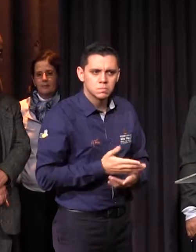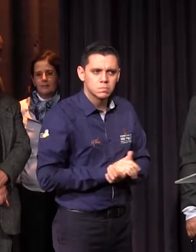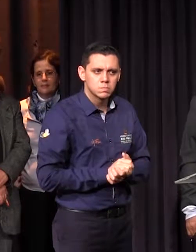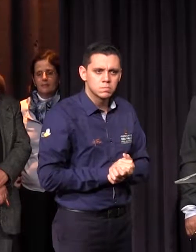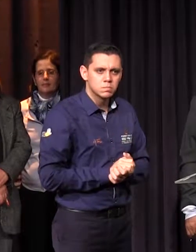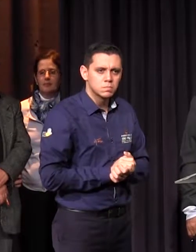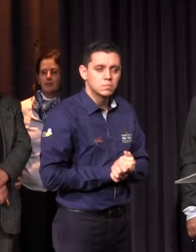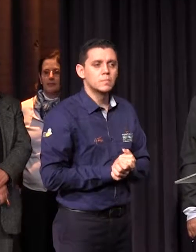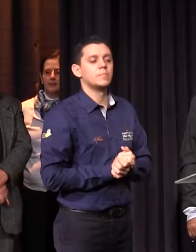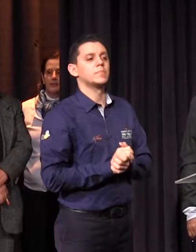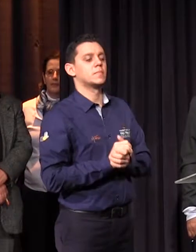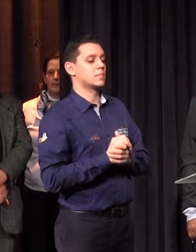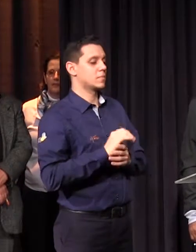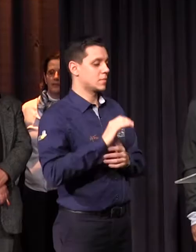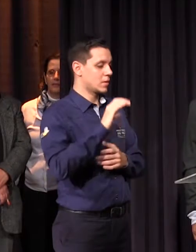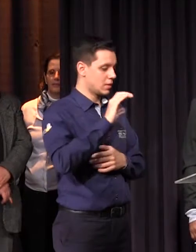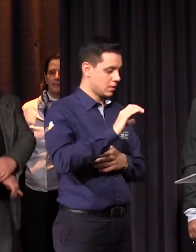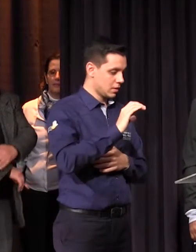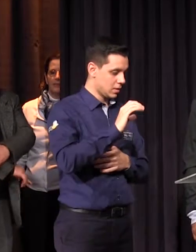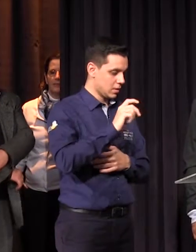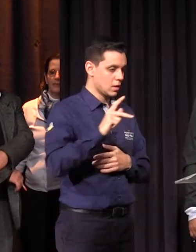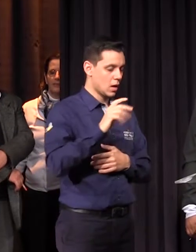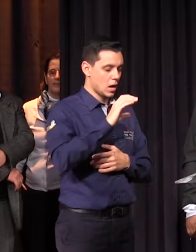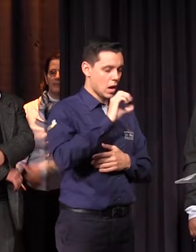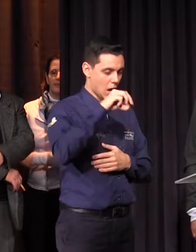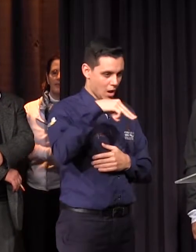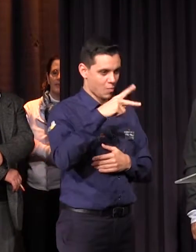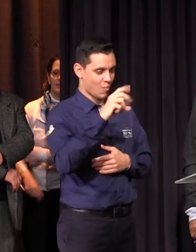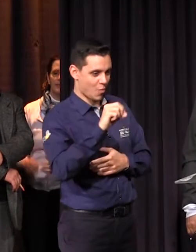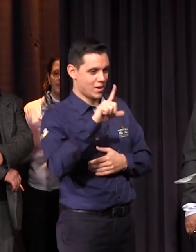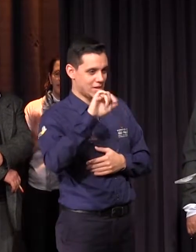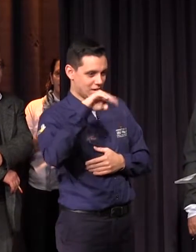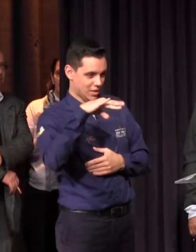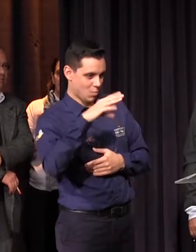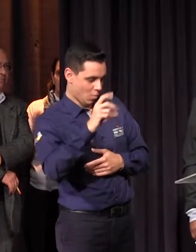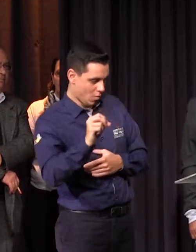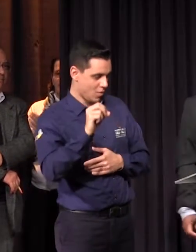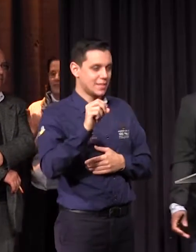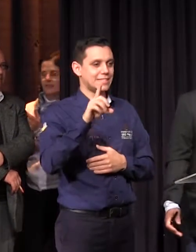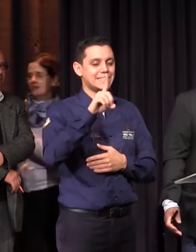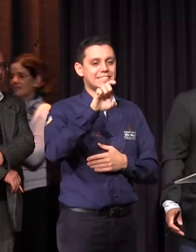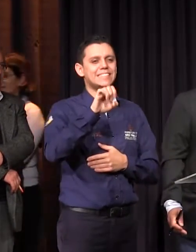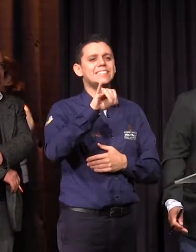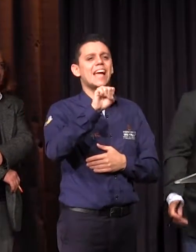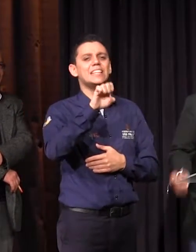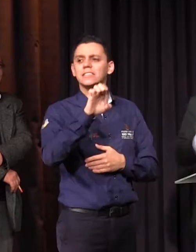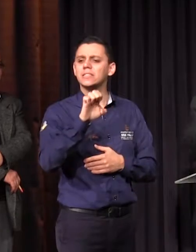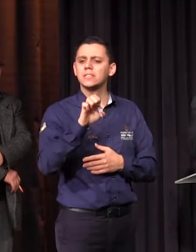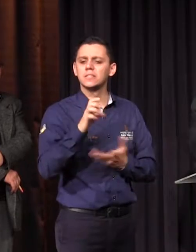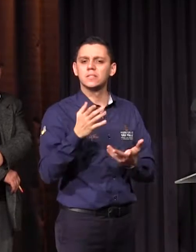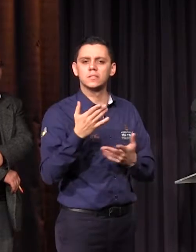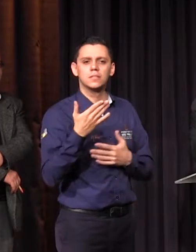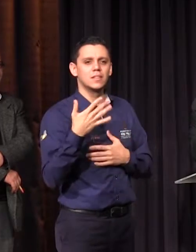campo limpo a professora deise souza com robôs acredito que